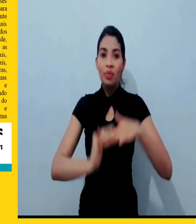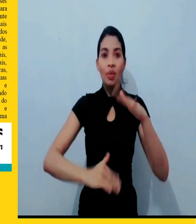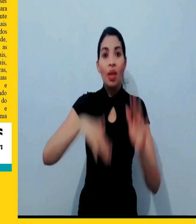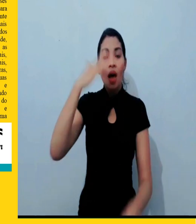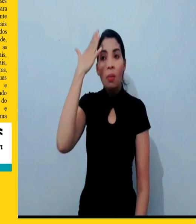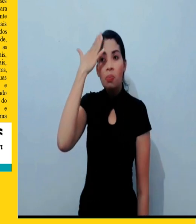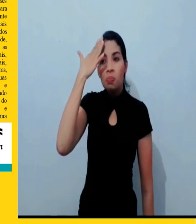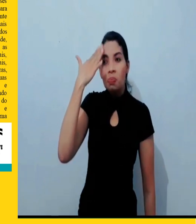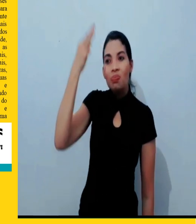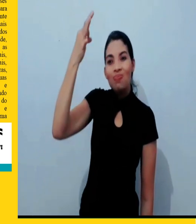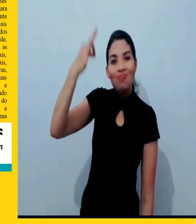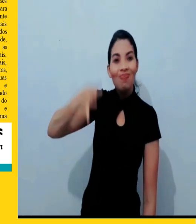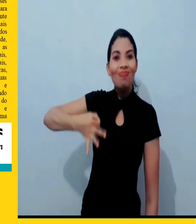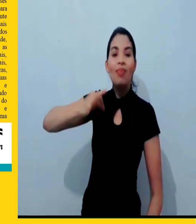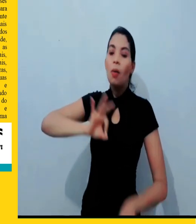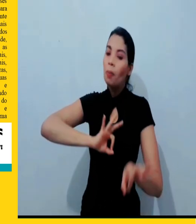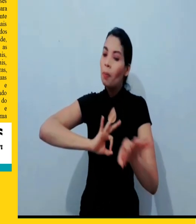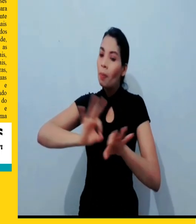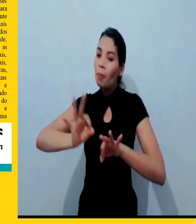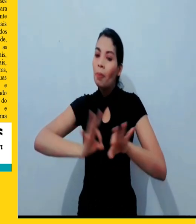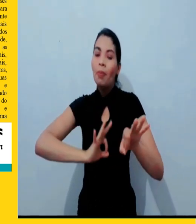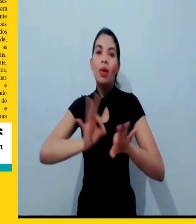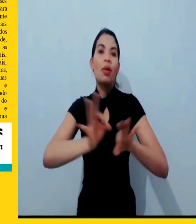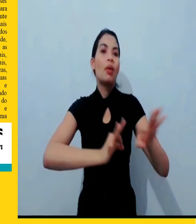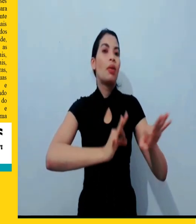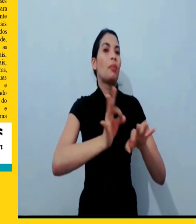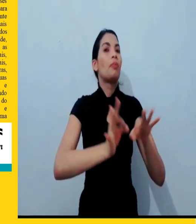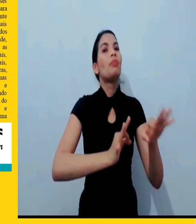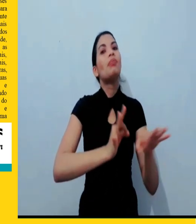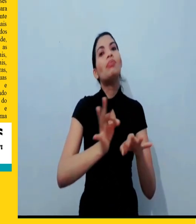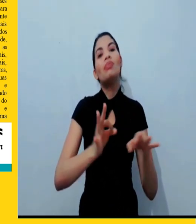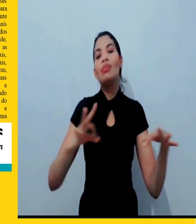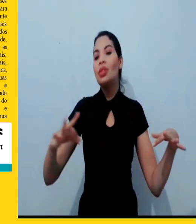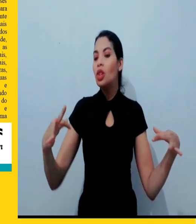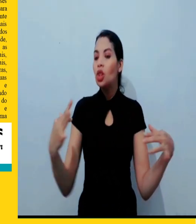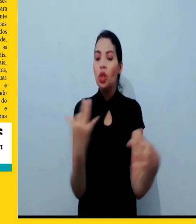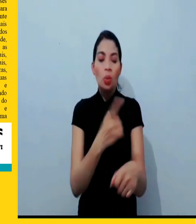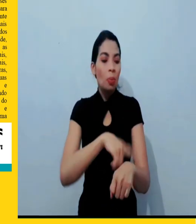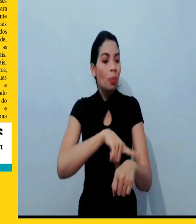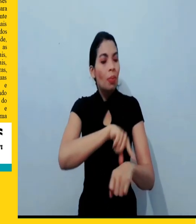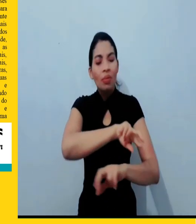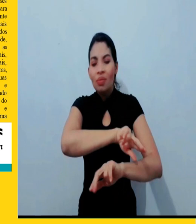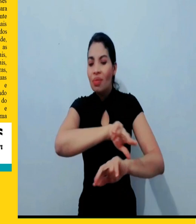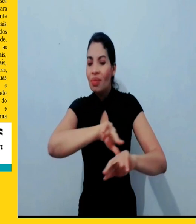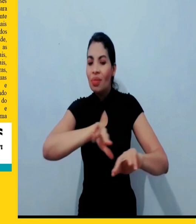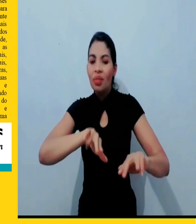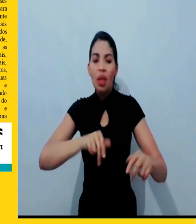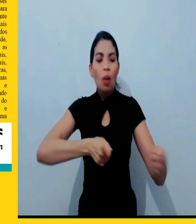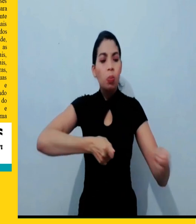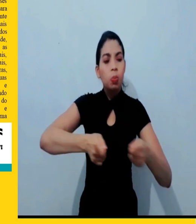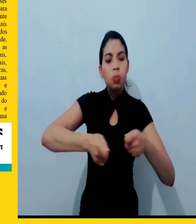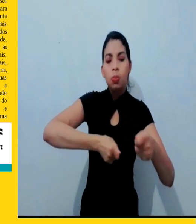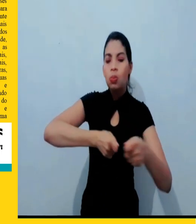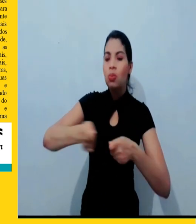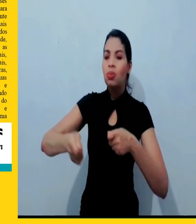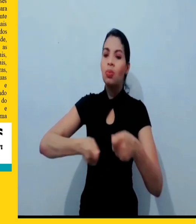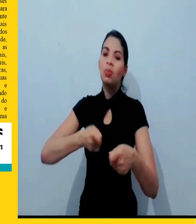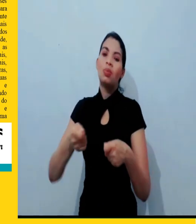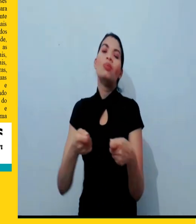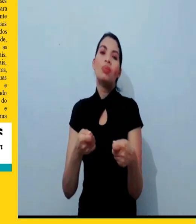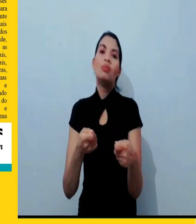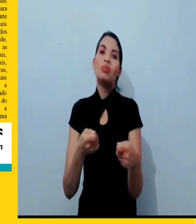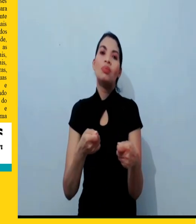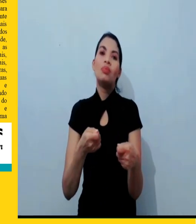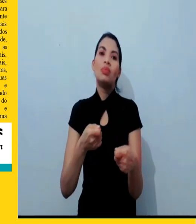capacitados, formados, preparados para atuar na diversidade, preparados para